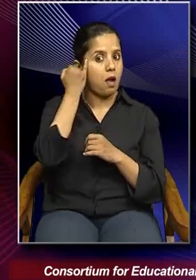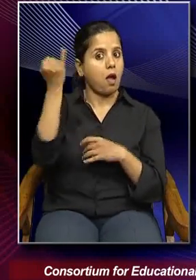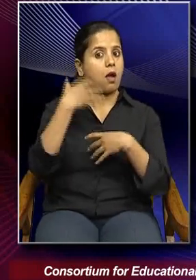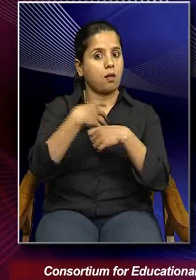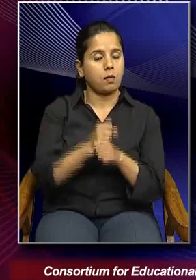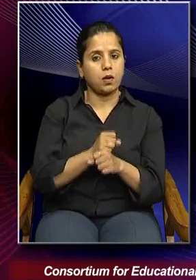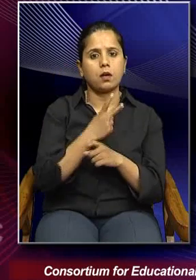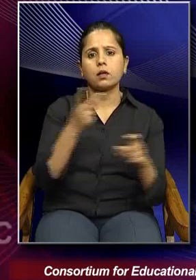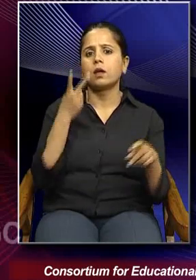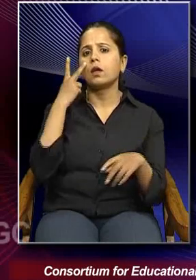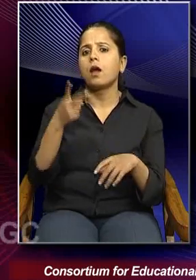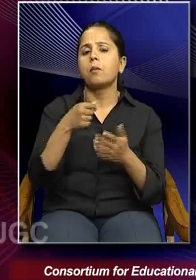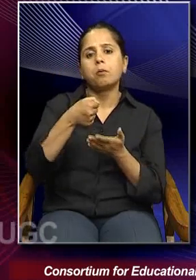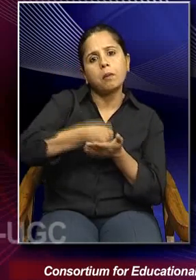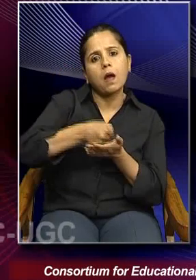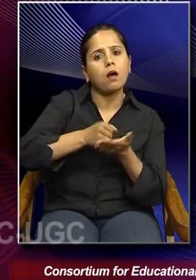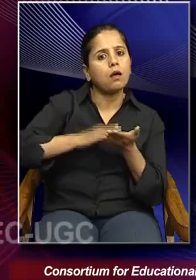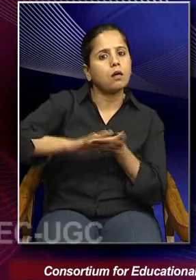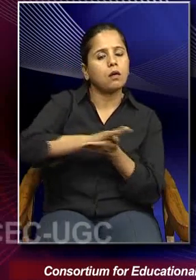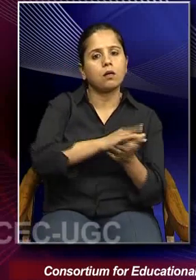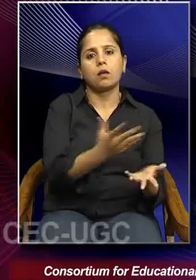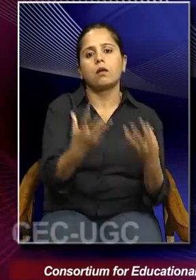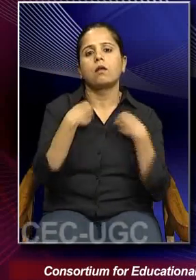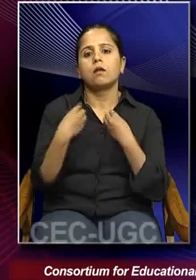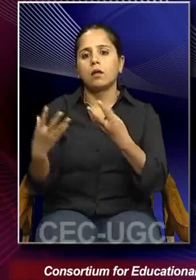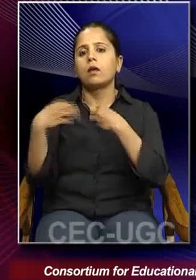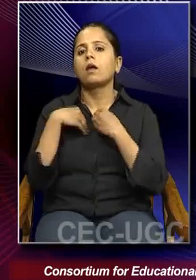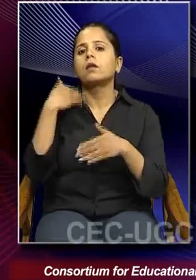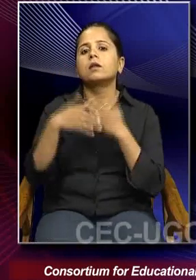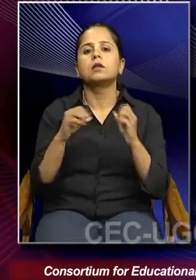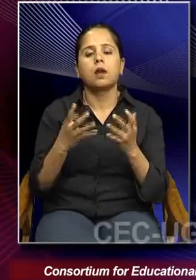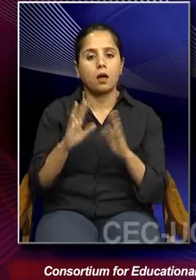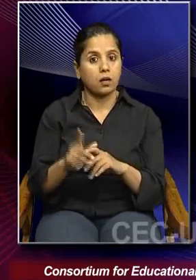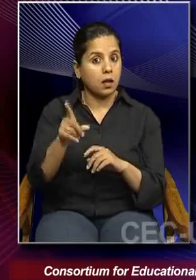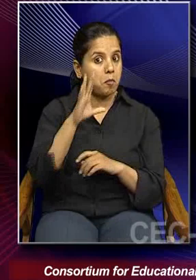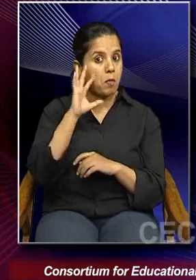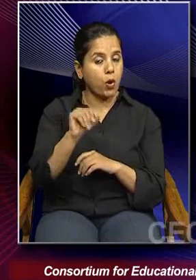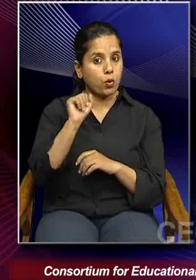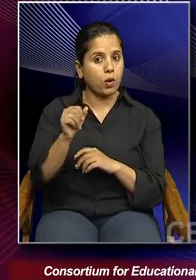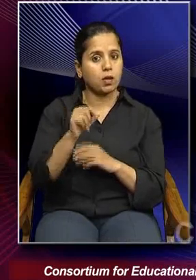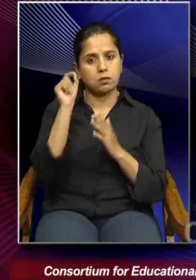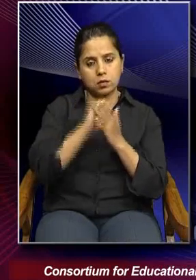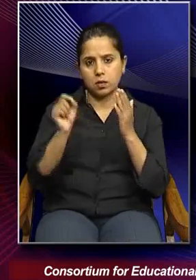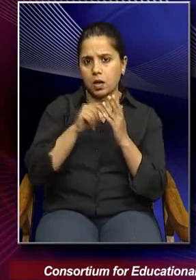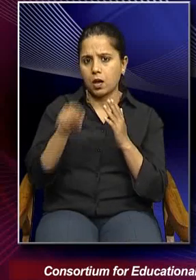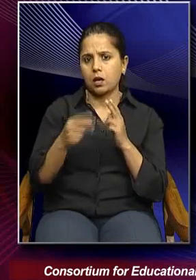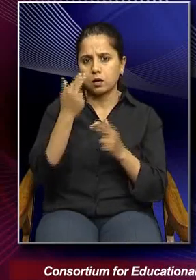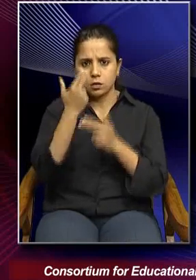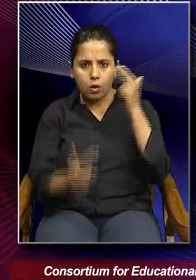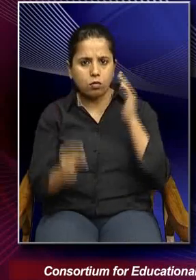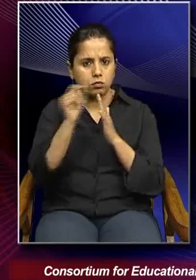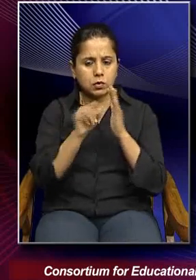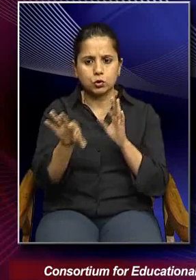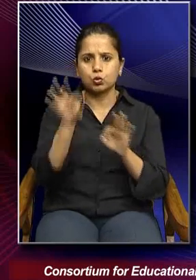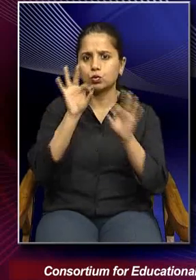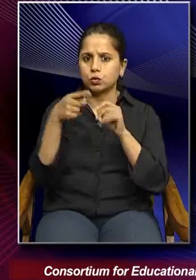आधार ग्रहण करता है उसकी कथावस्तु को वह चमता है